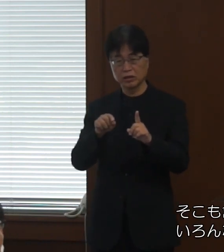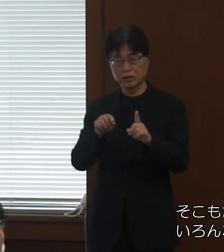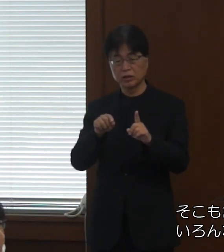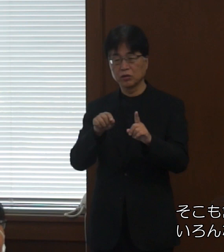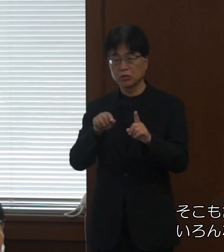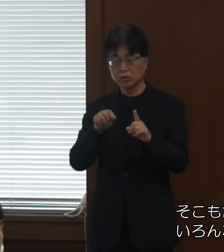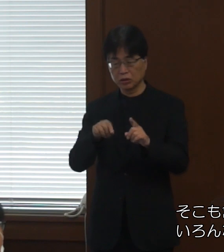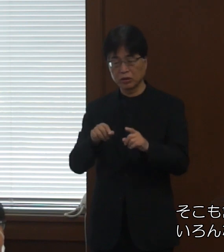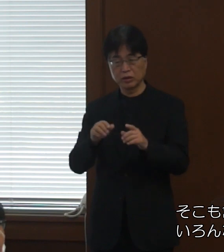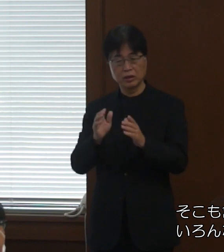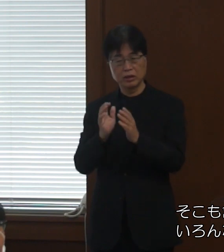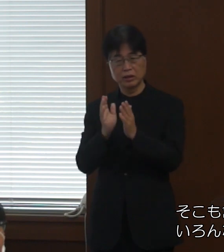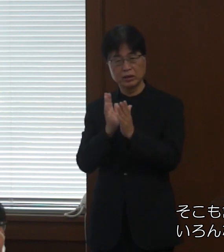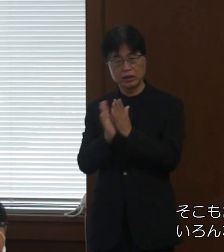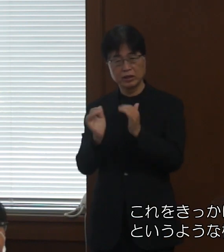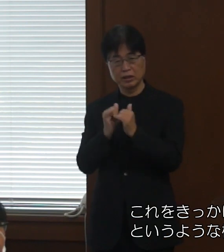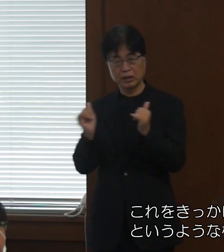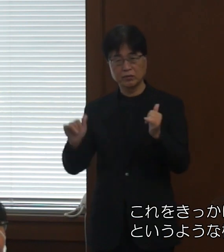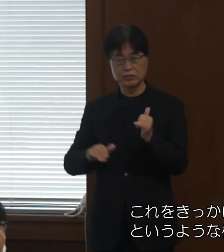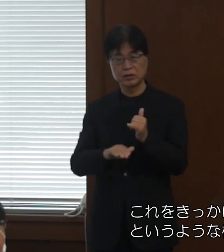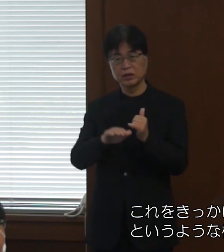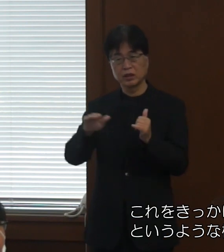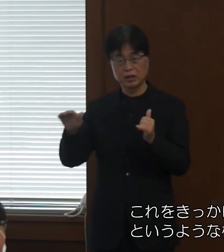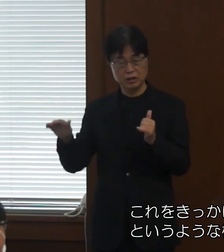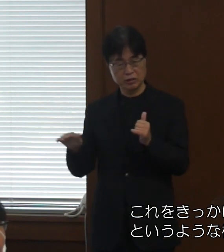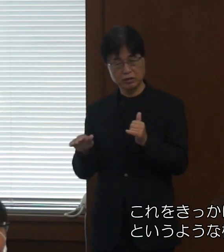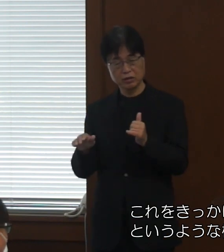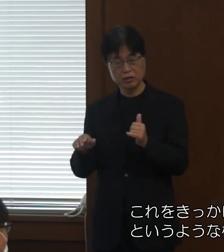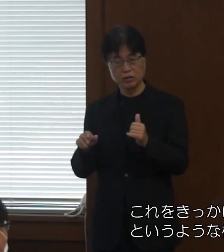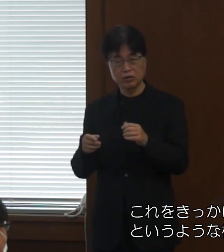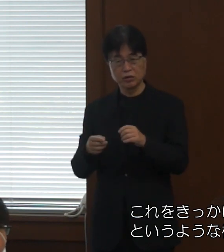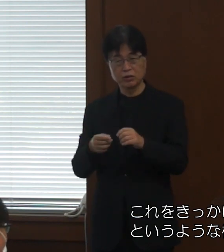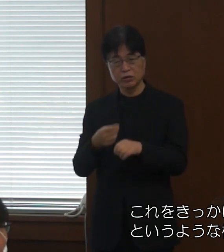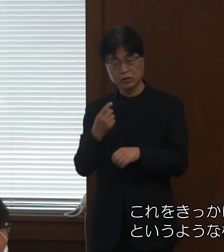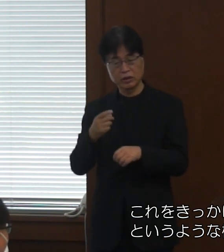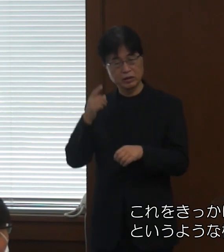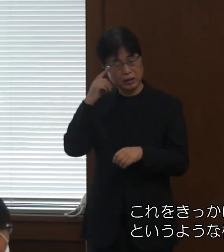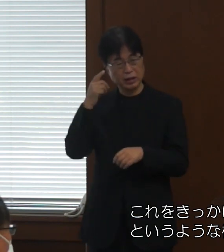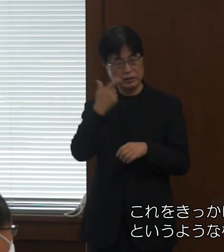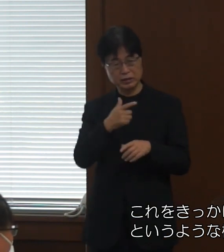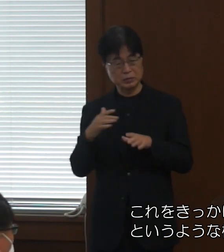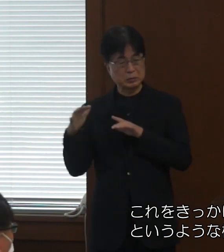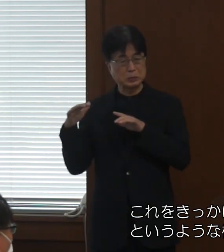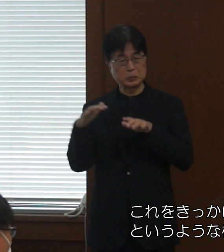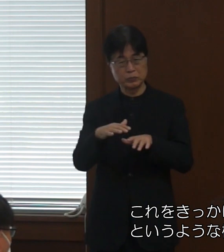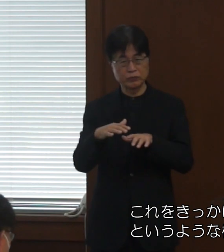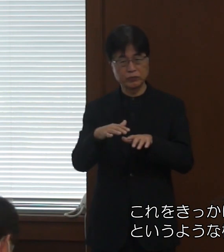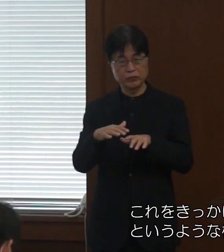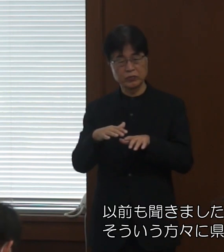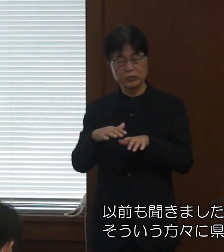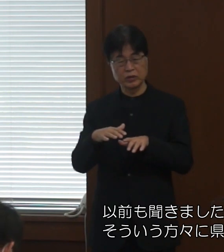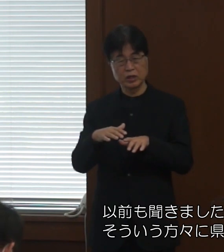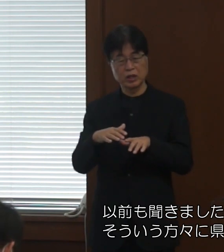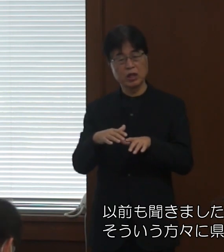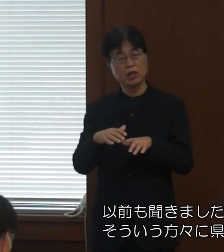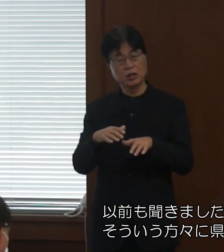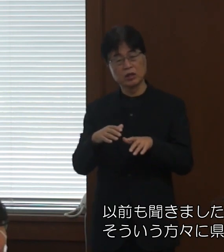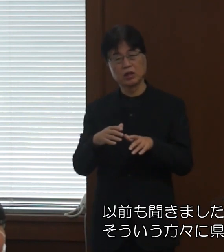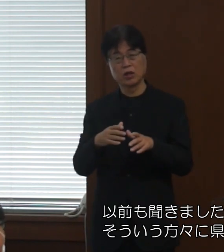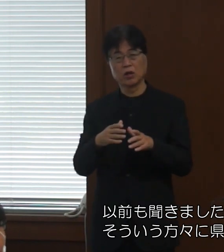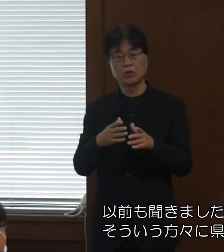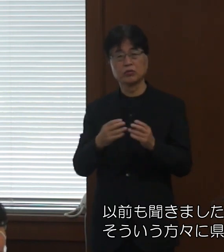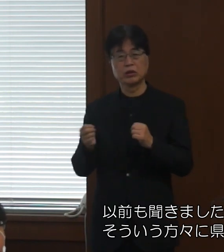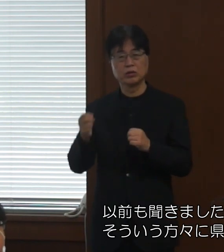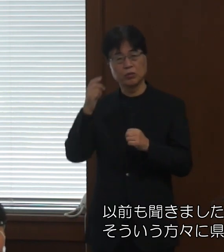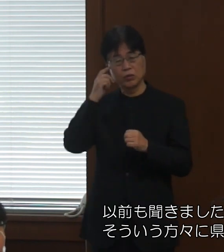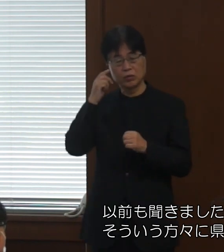方々が県内にこれをきっかけにですねさらに探しに来るというような機会が増えてきますで以前も聞きました